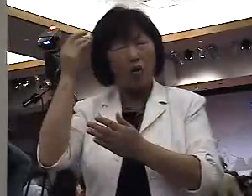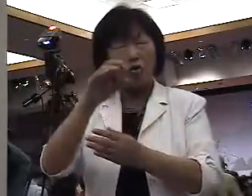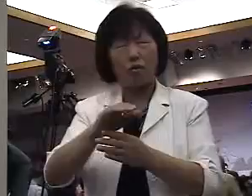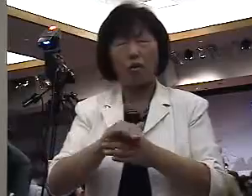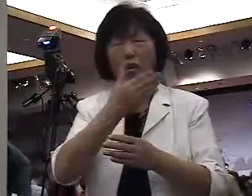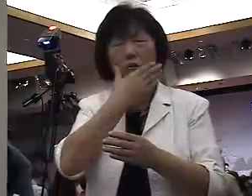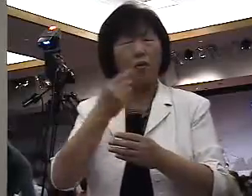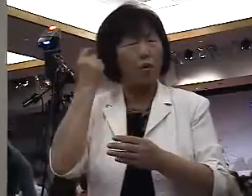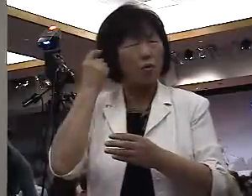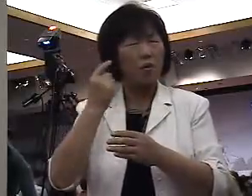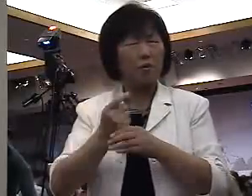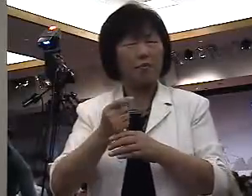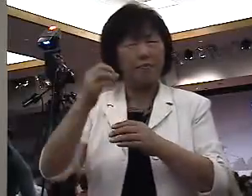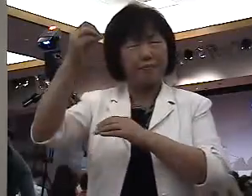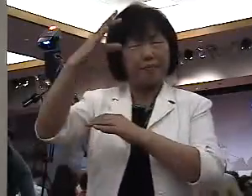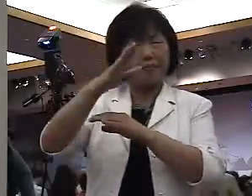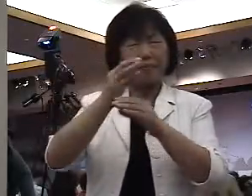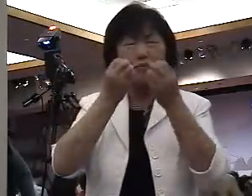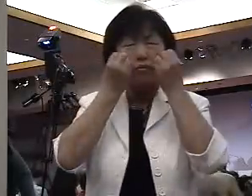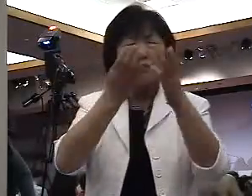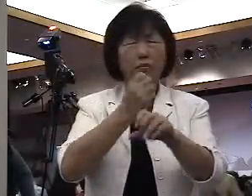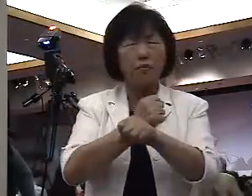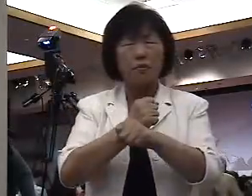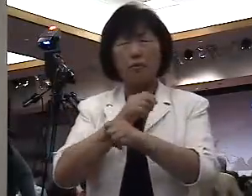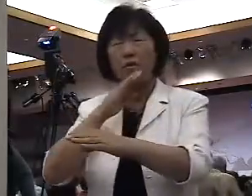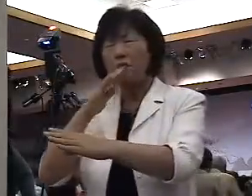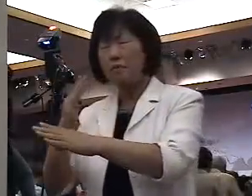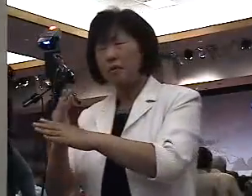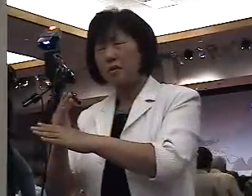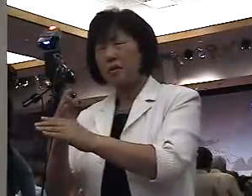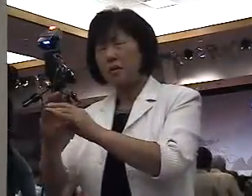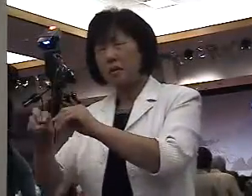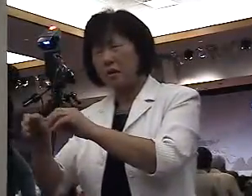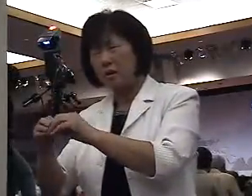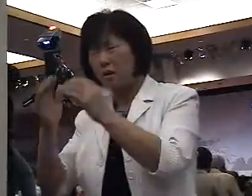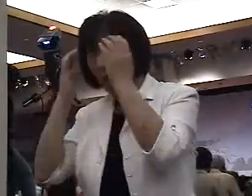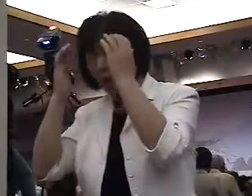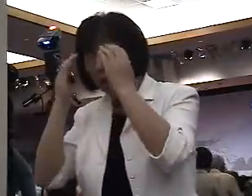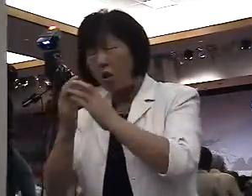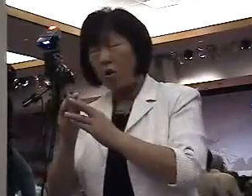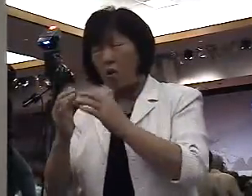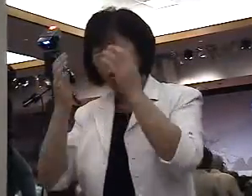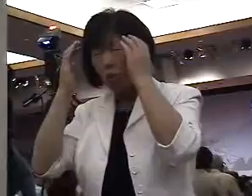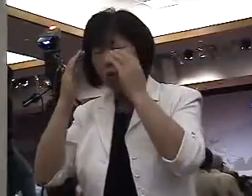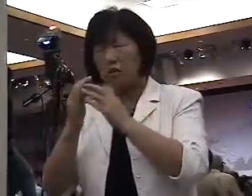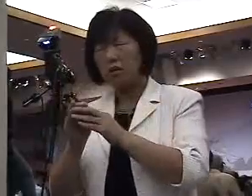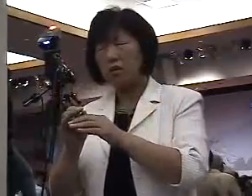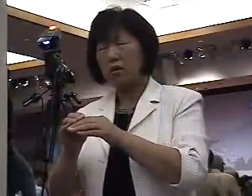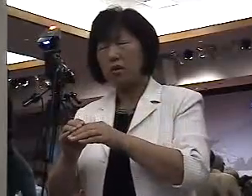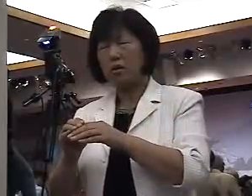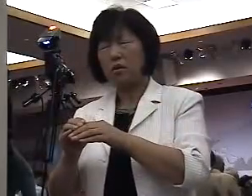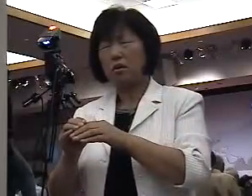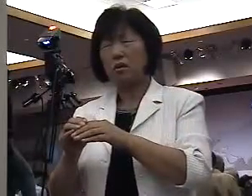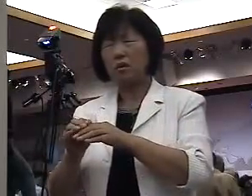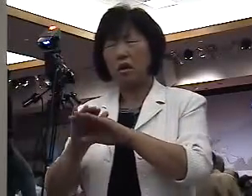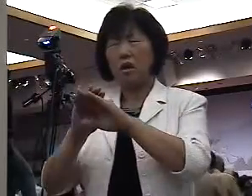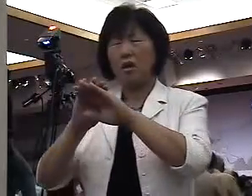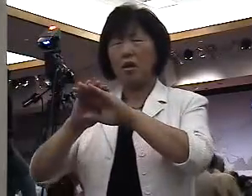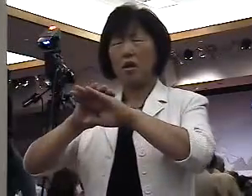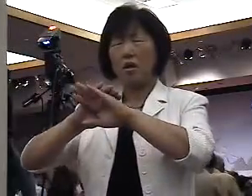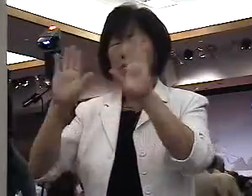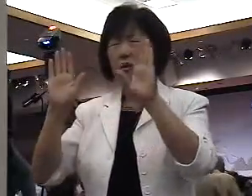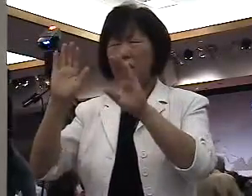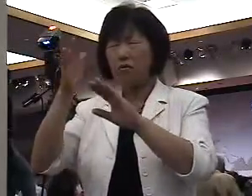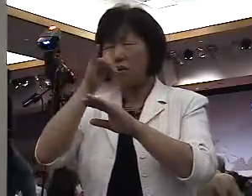복음의 빛으로 새롭게 하시고 저 북한 땅에도 환난과 고통에서 해방되도록 하루속히 통일의 문, 복음의